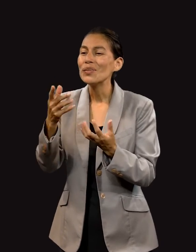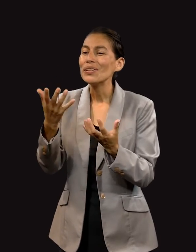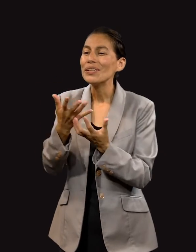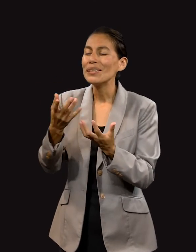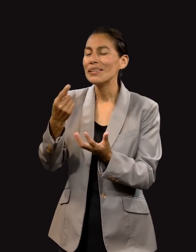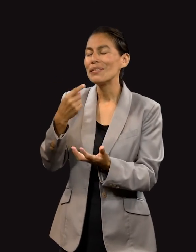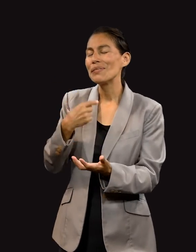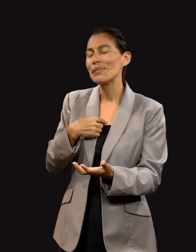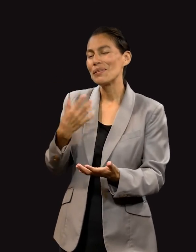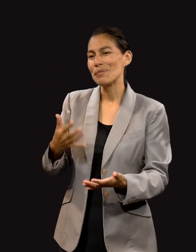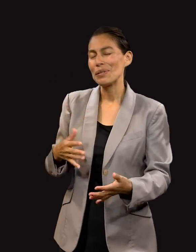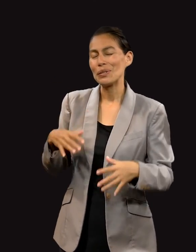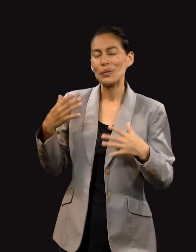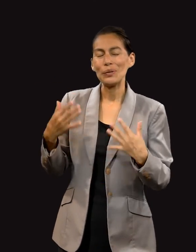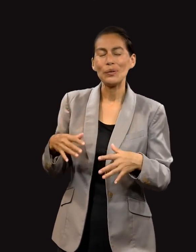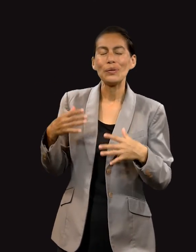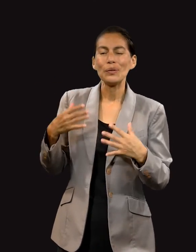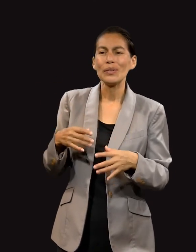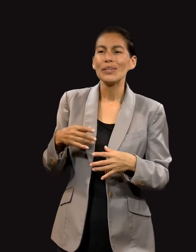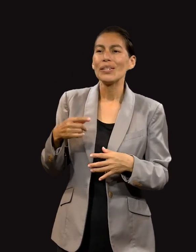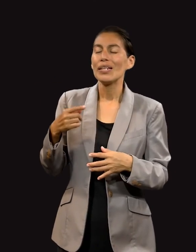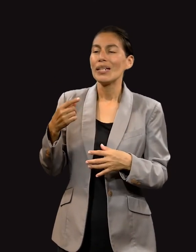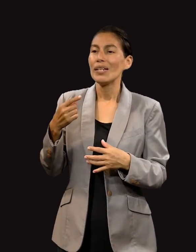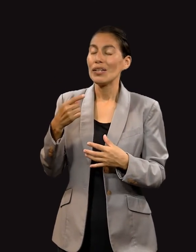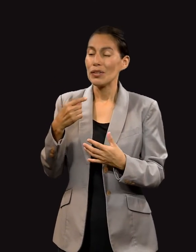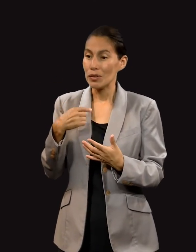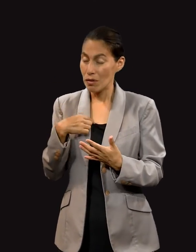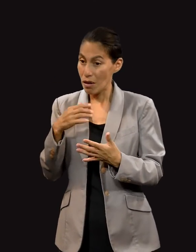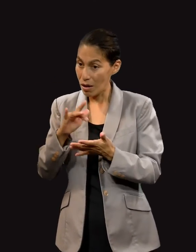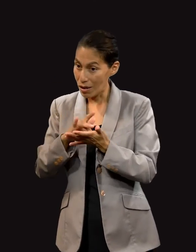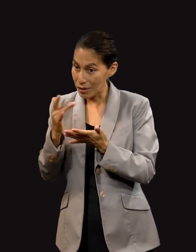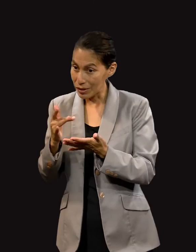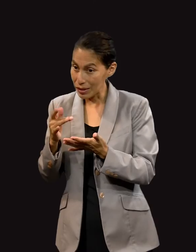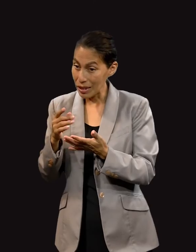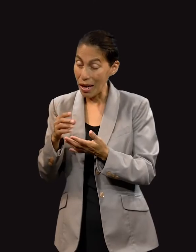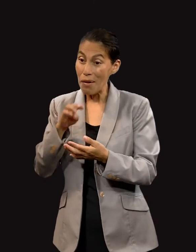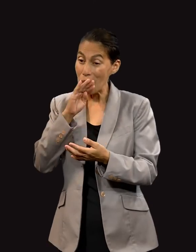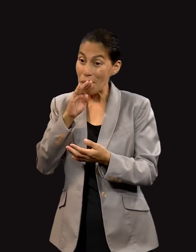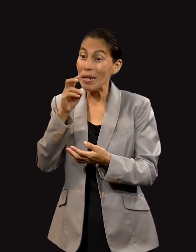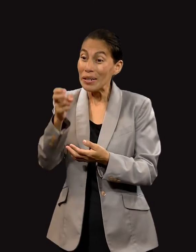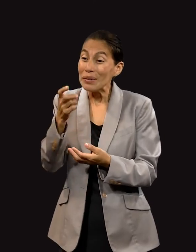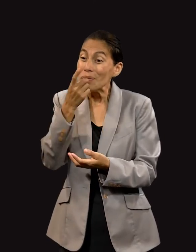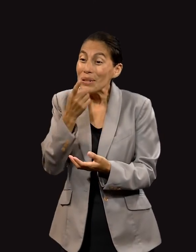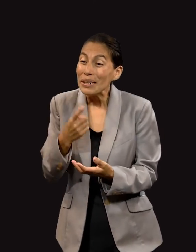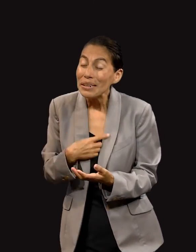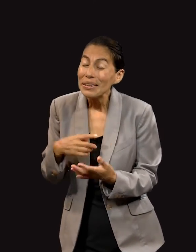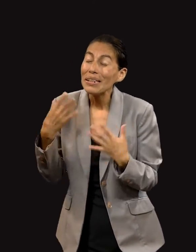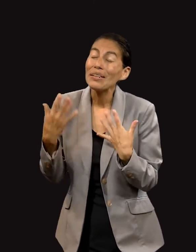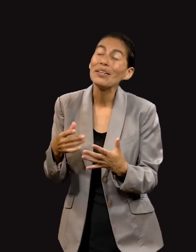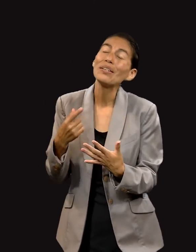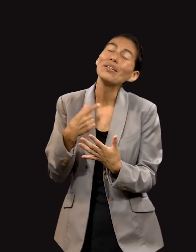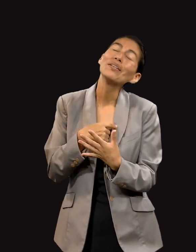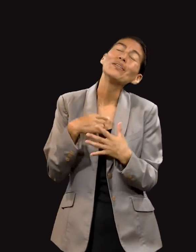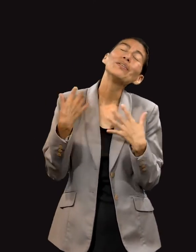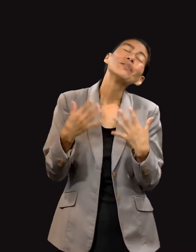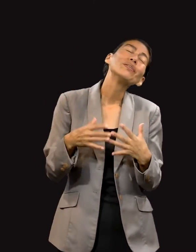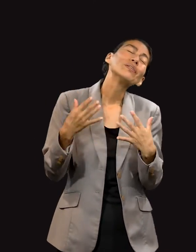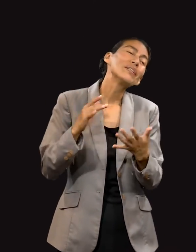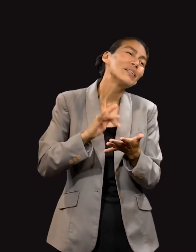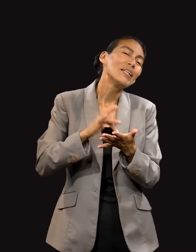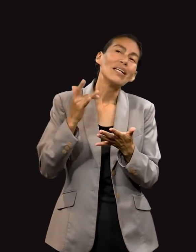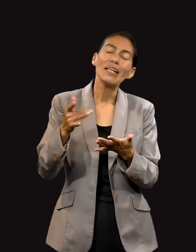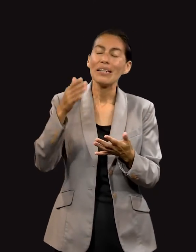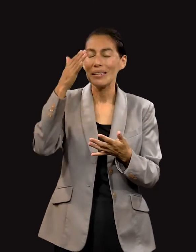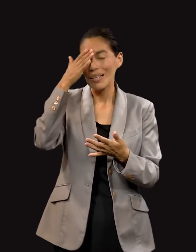hiciste por mí y estoy agradecida contigo. Entonces, no hombre, eso a mí me llena y